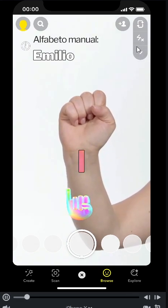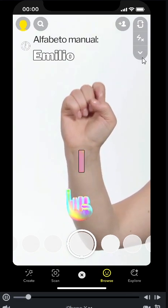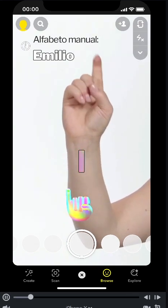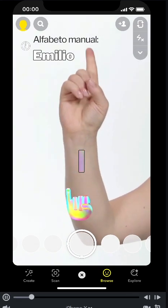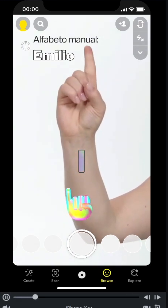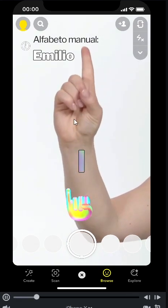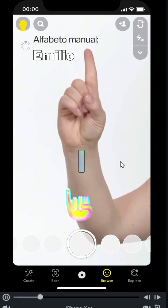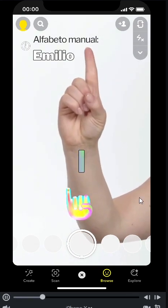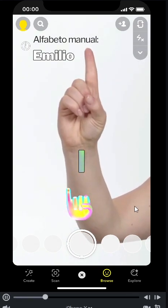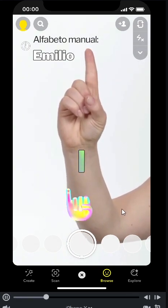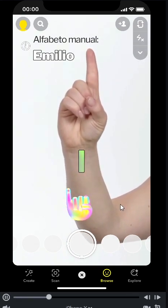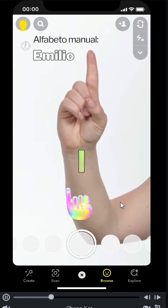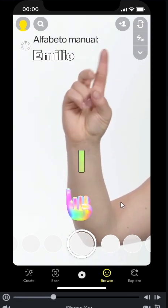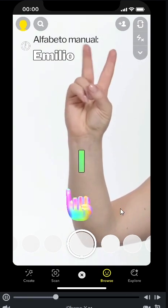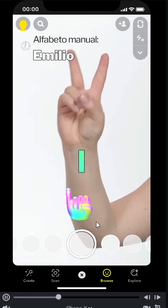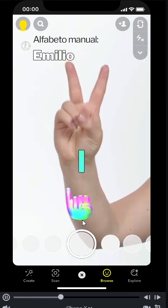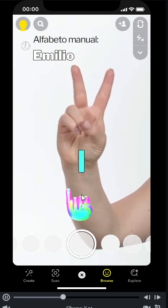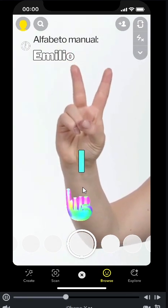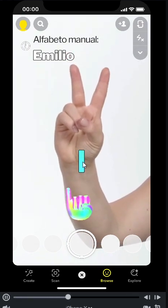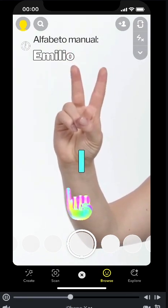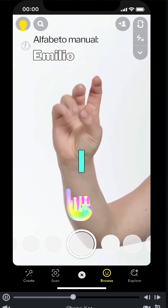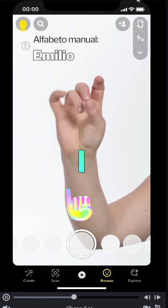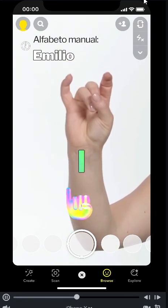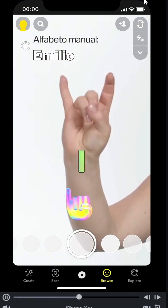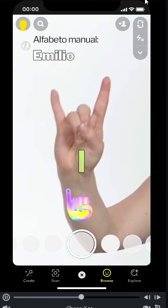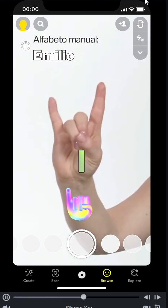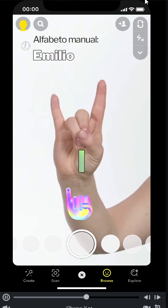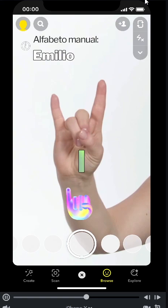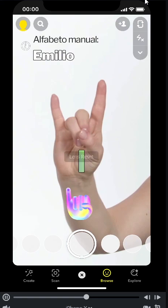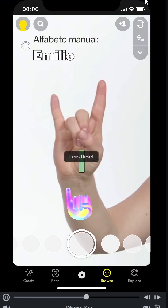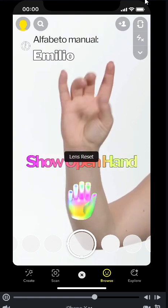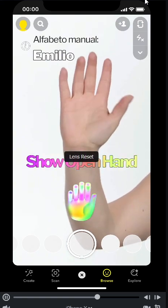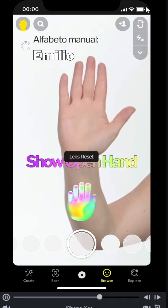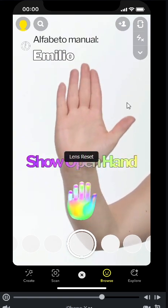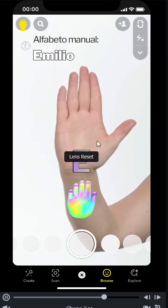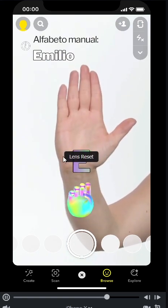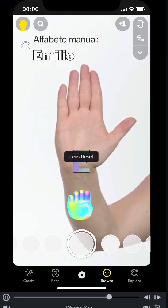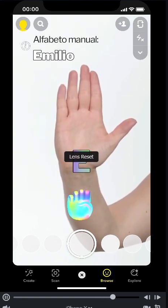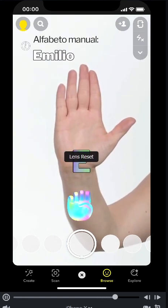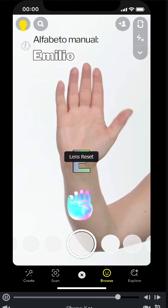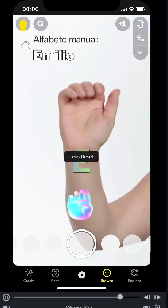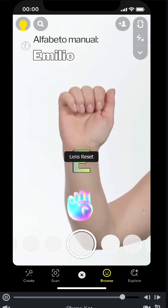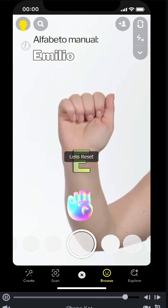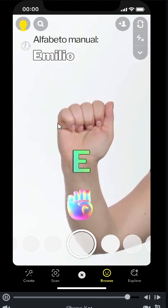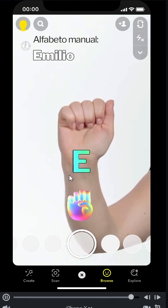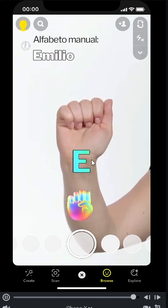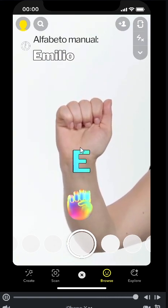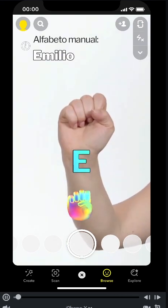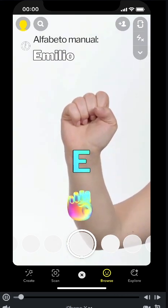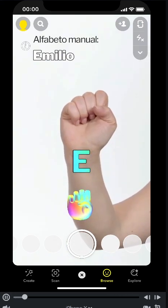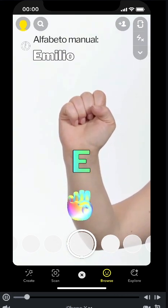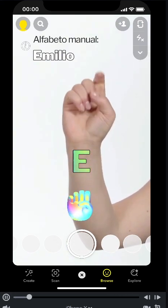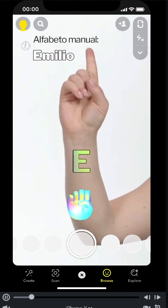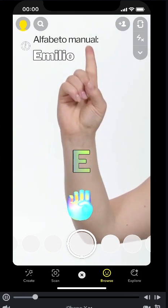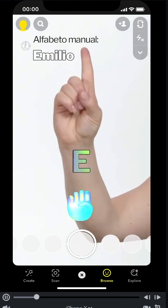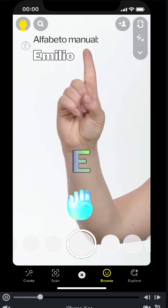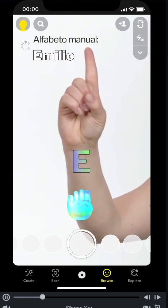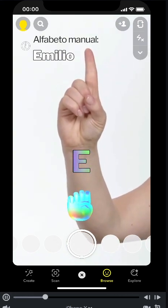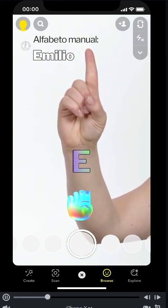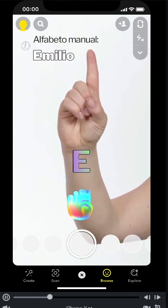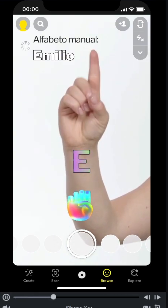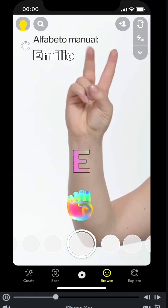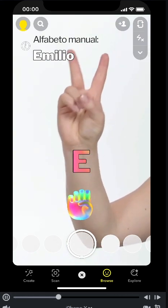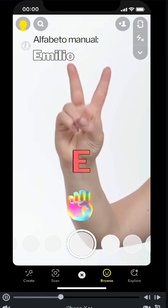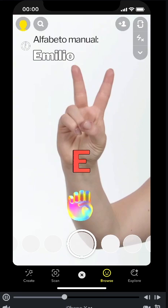Ya tenemos el texto definido a deletrear, que es Emilio. Y ahora, para aquellas personas que no conocen el